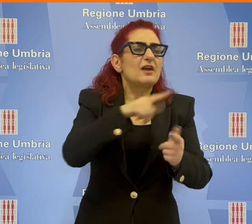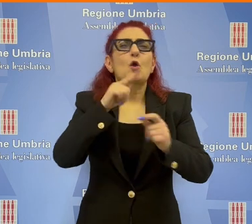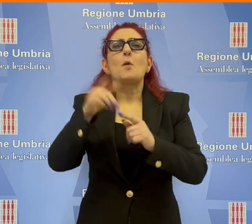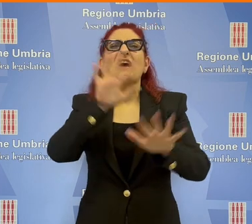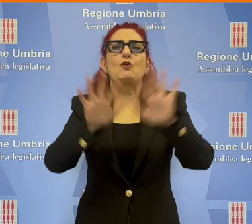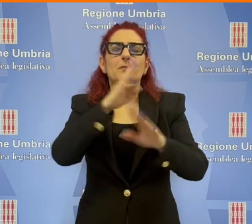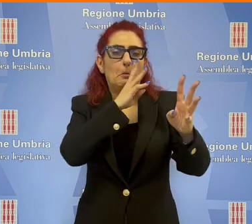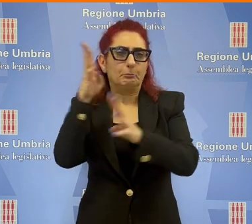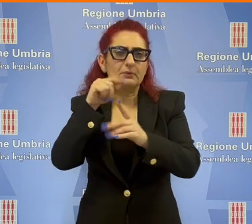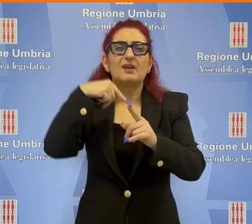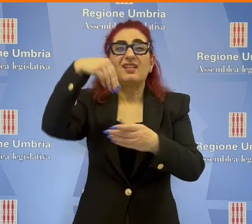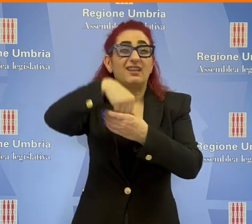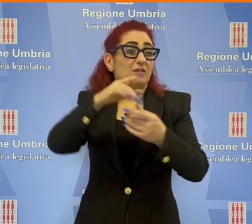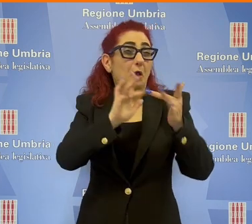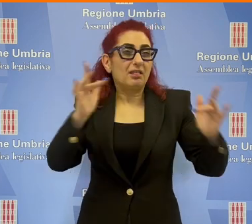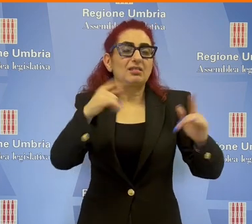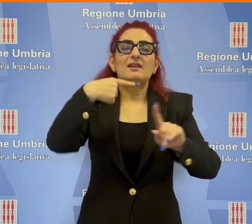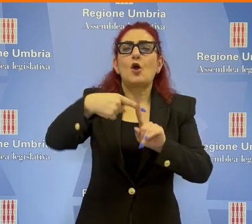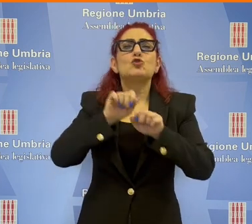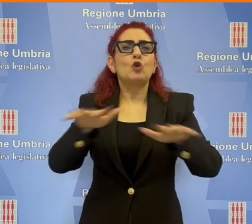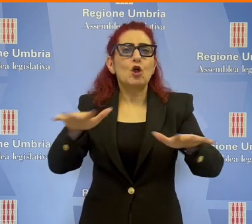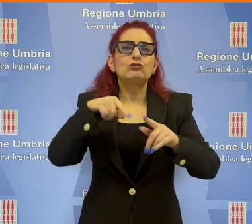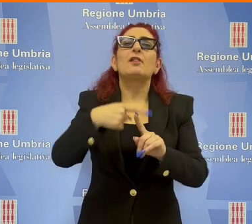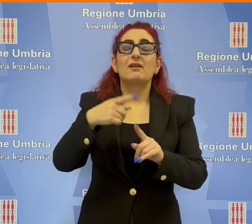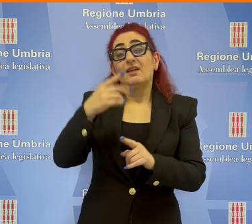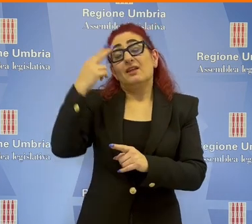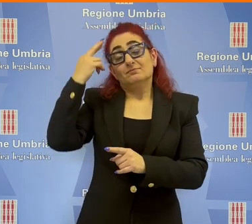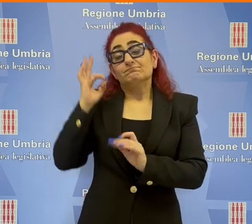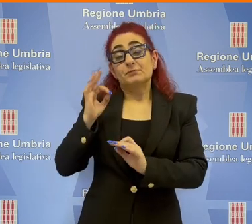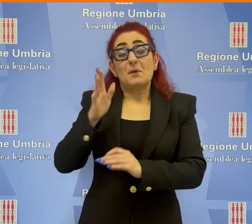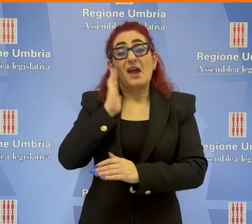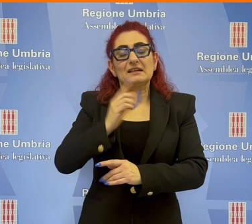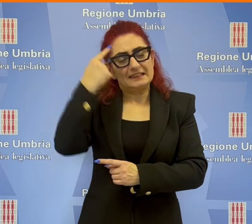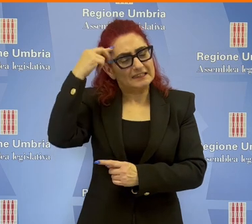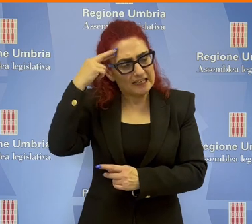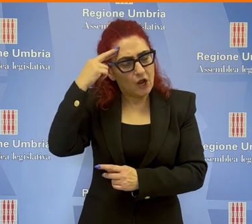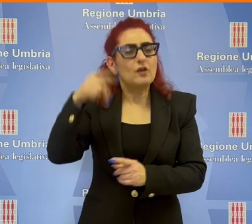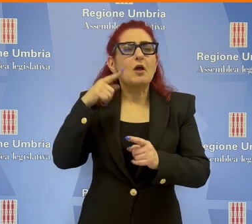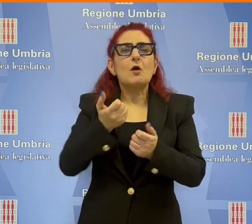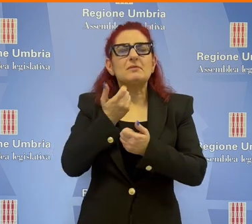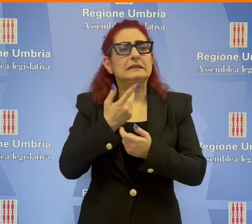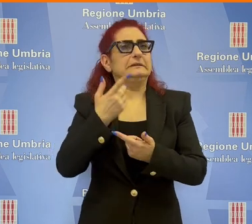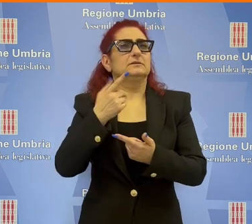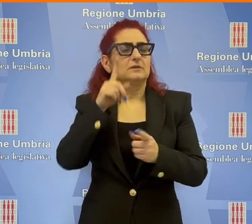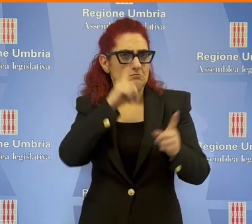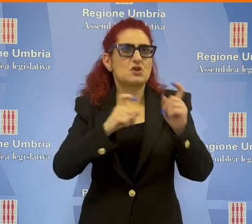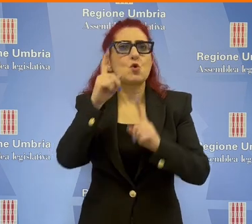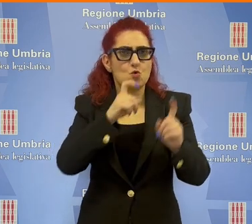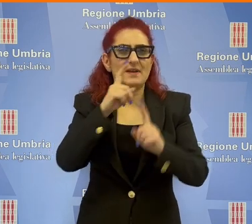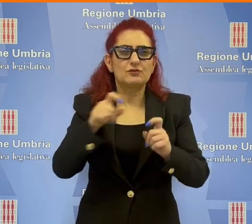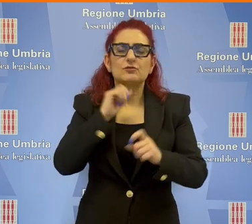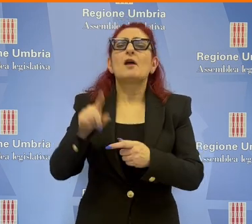della disinformazione diffusa attraverso internet e i social, ha ricordato Carissimi, ha assunto connotati preoccupanti a